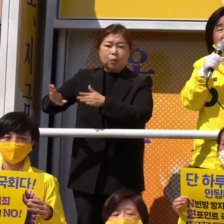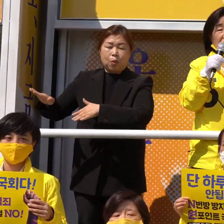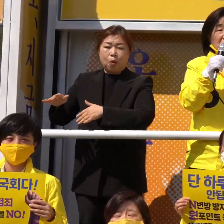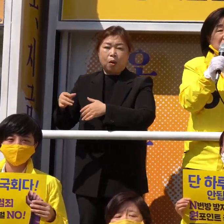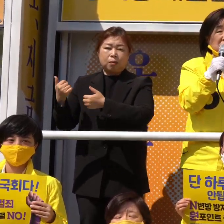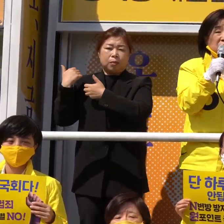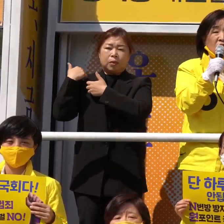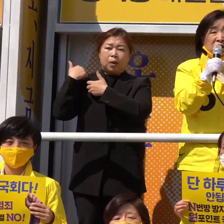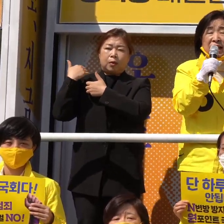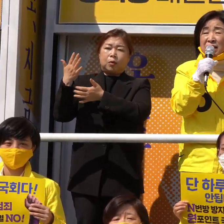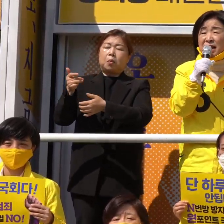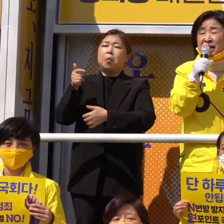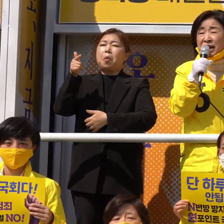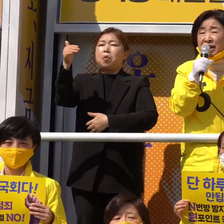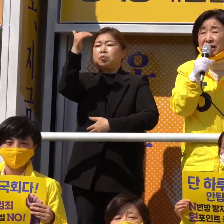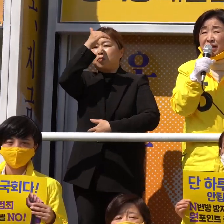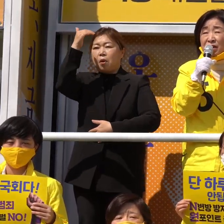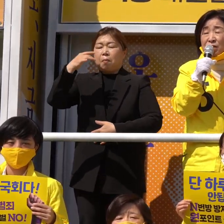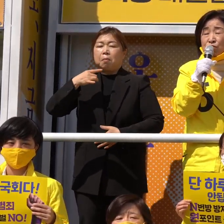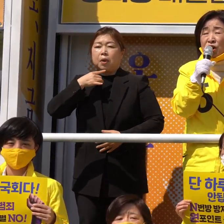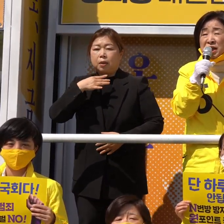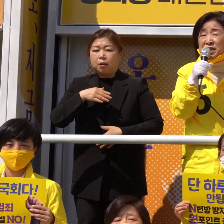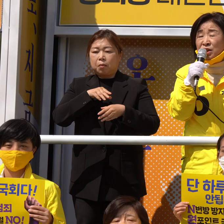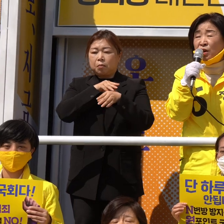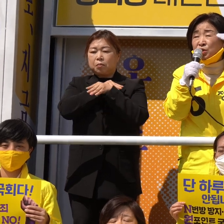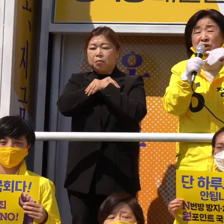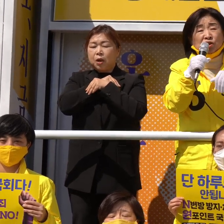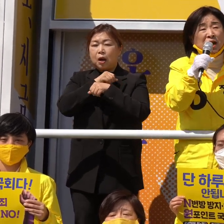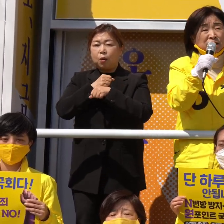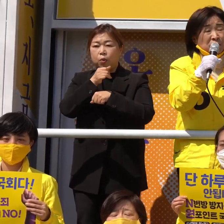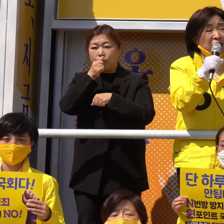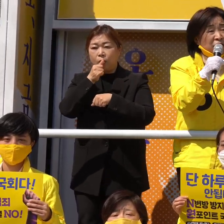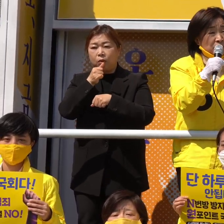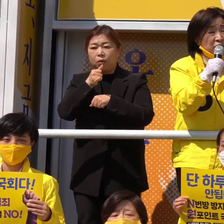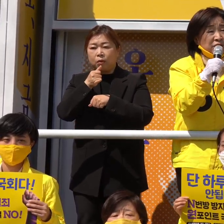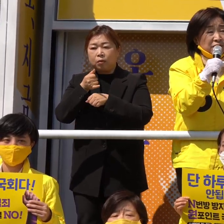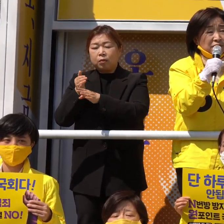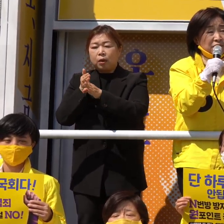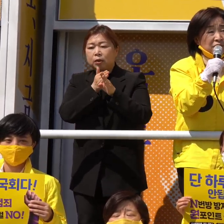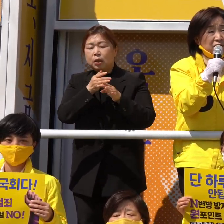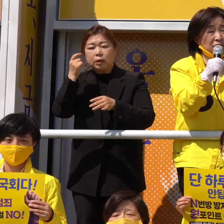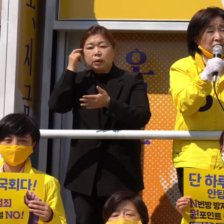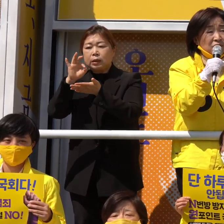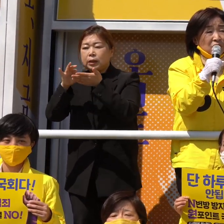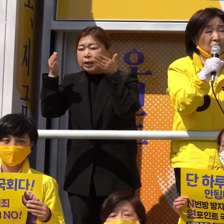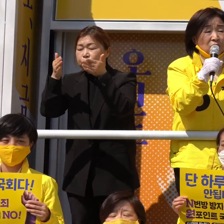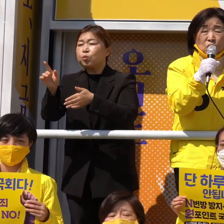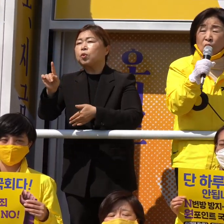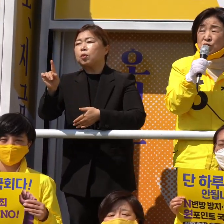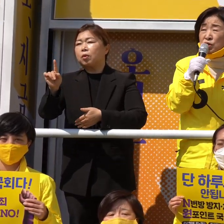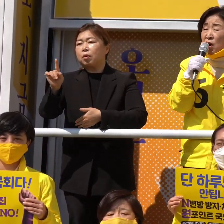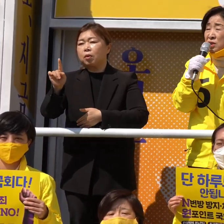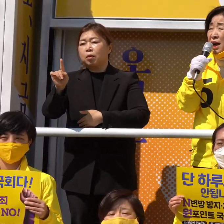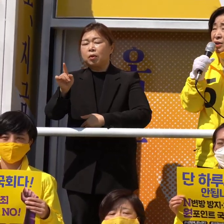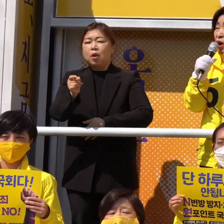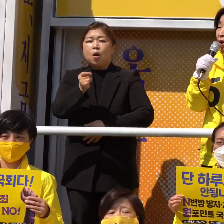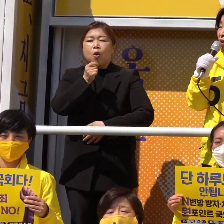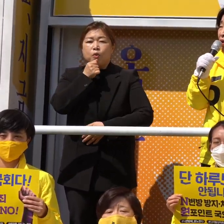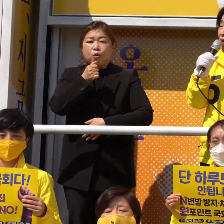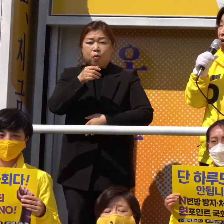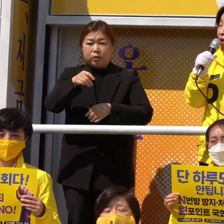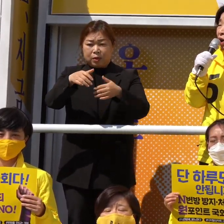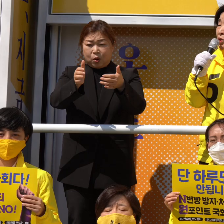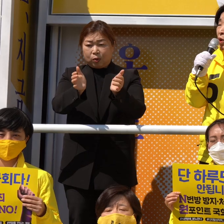하고 지금 거대 양당이 무엇에 신경 쓰고 있는지 아십니까, 여러분? 소수